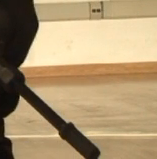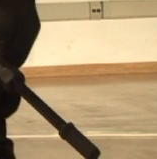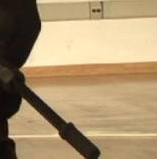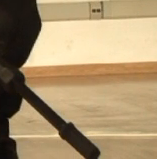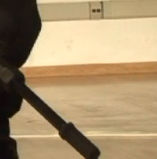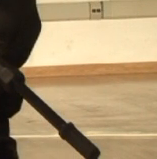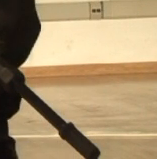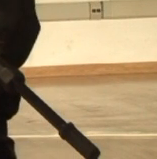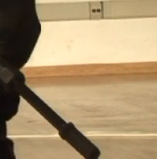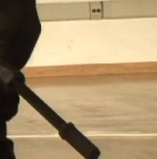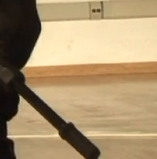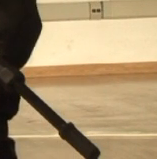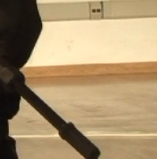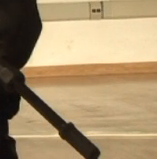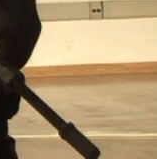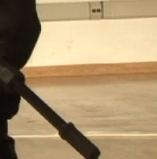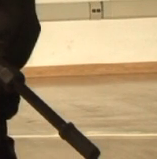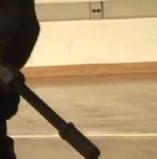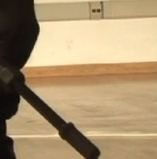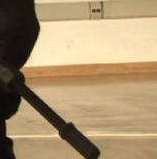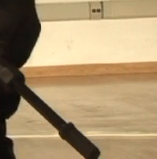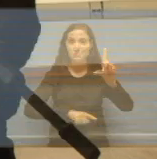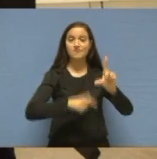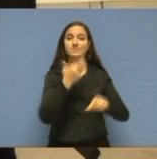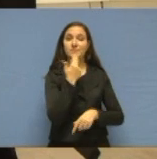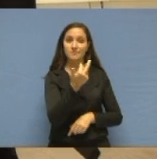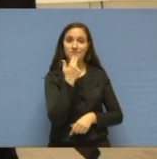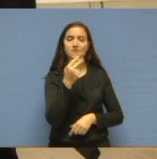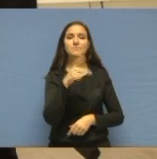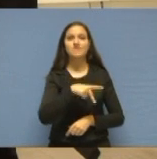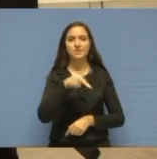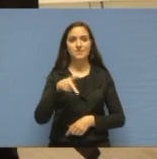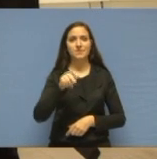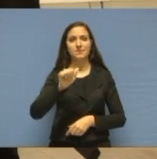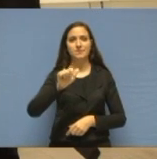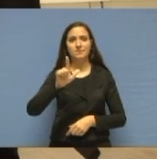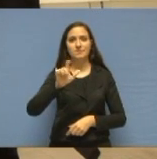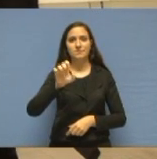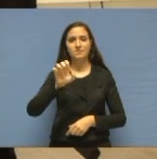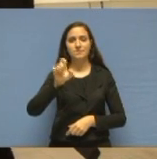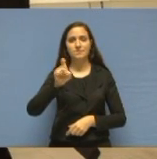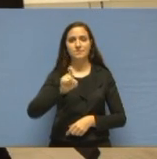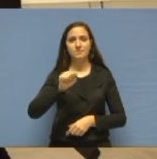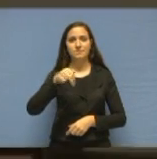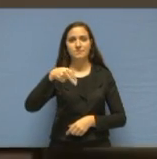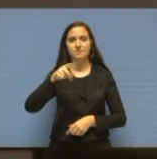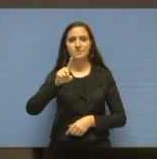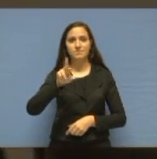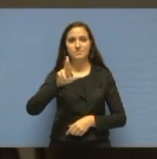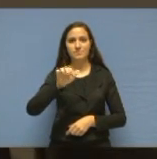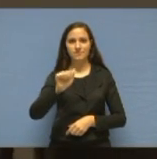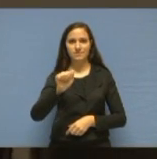Paraninfa das turmas de Letras Línguas Estrangeiras, professora Alexandra Almeida de Oliveira.